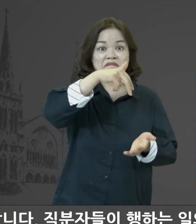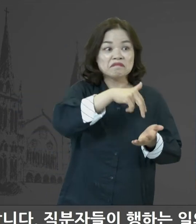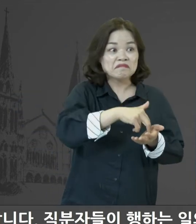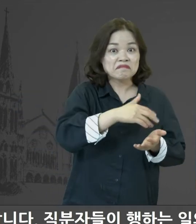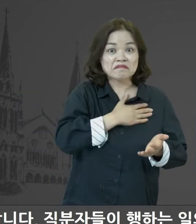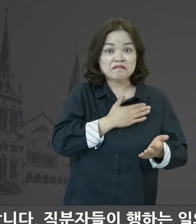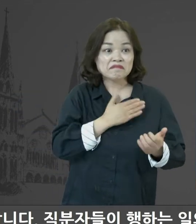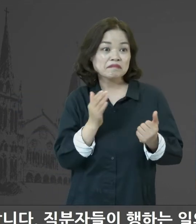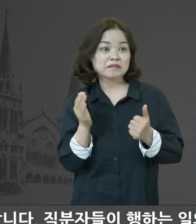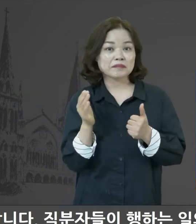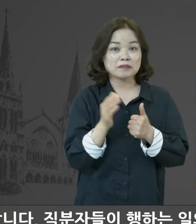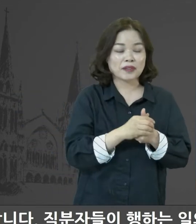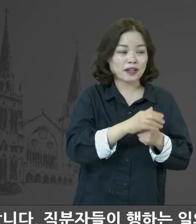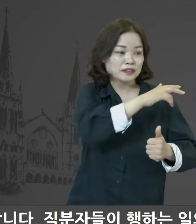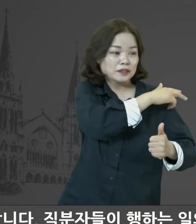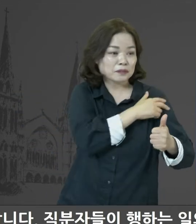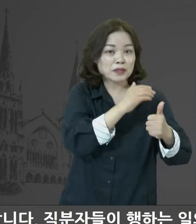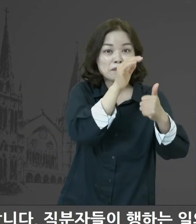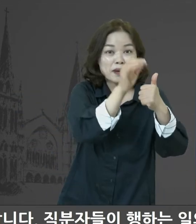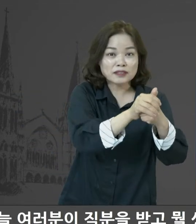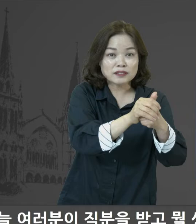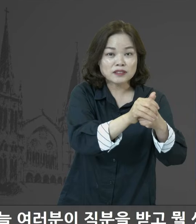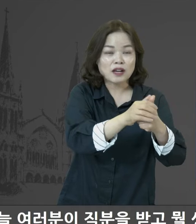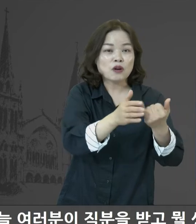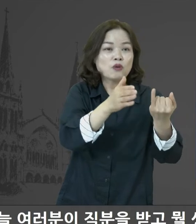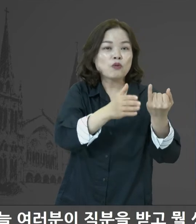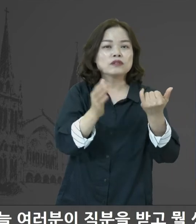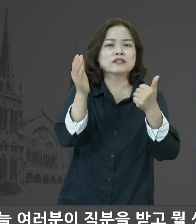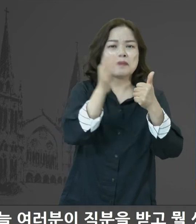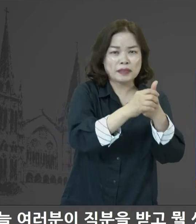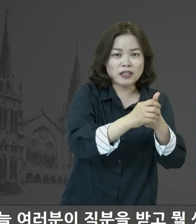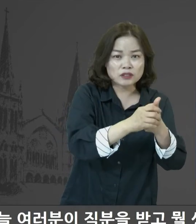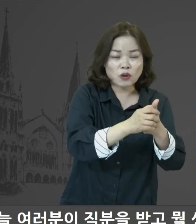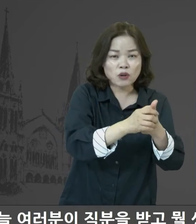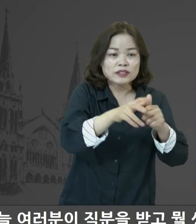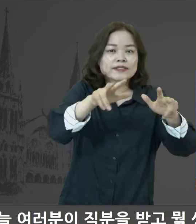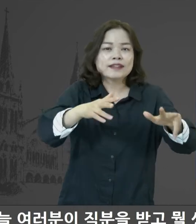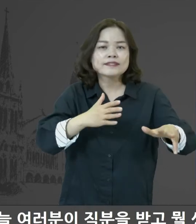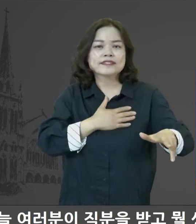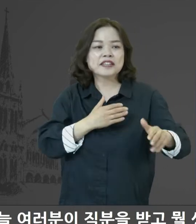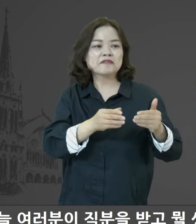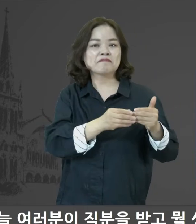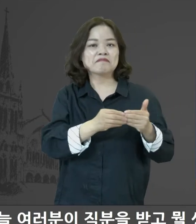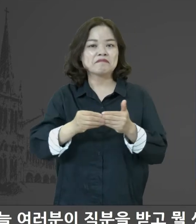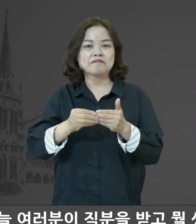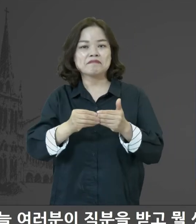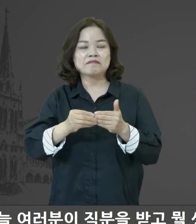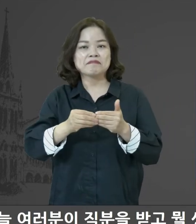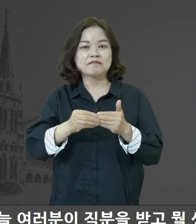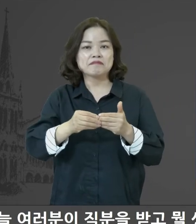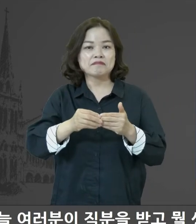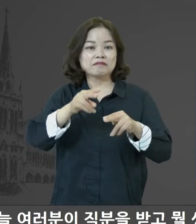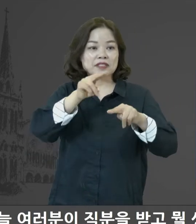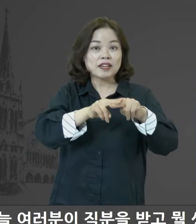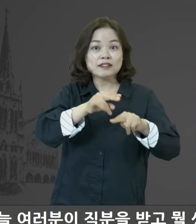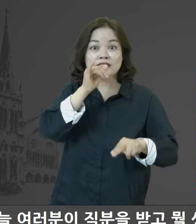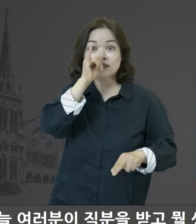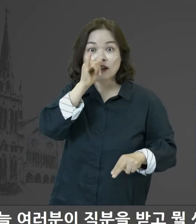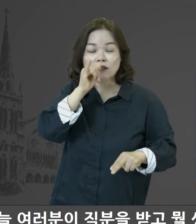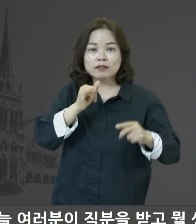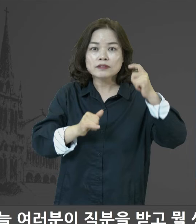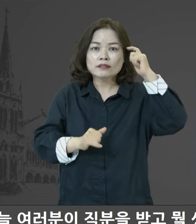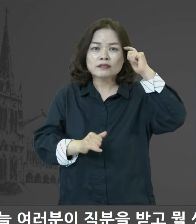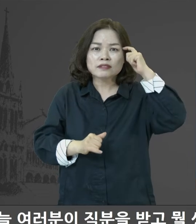나도 집사가 되었고 권사가 되었다. 이제 나도 리더의 자리에 올랐다